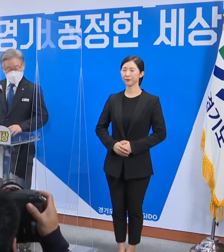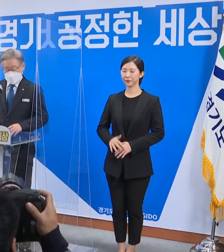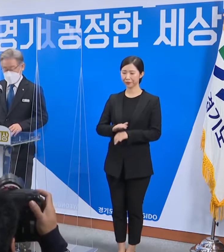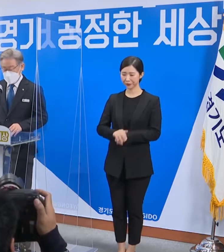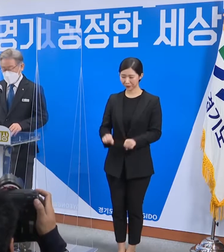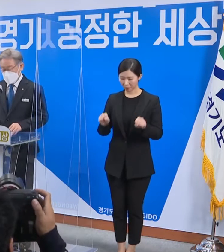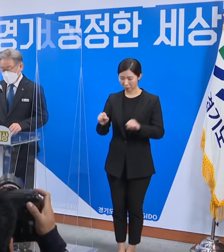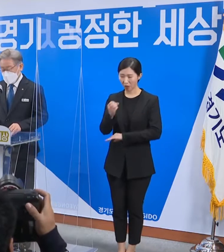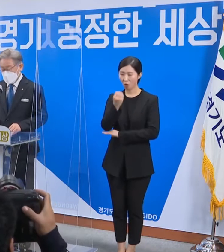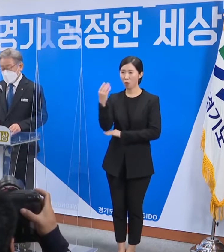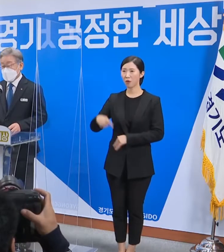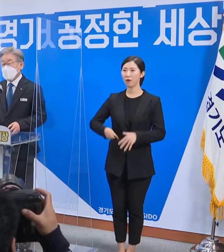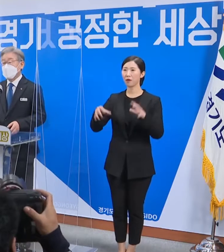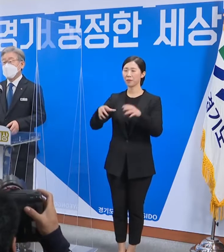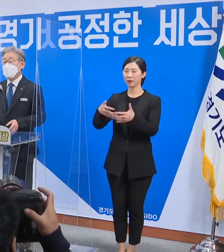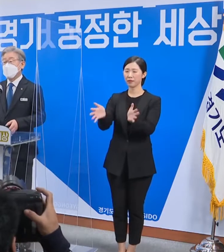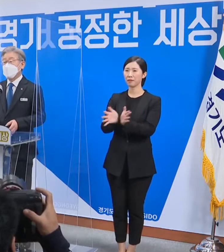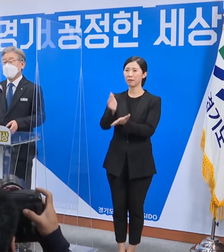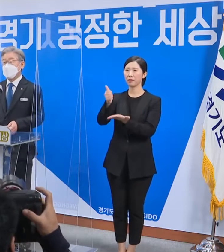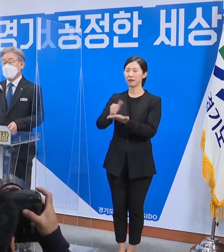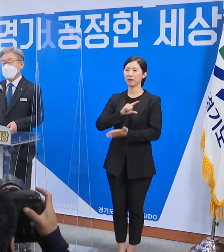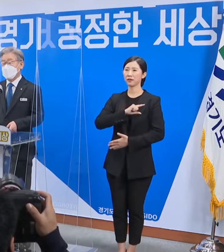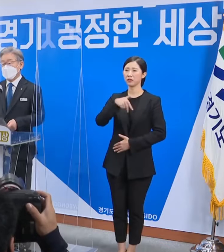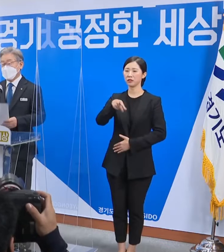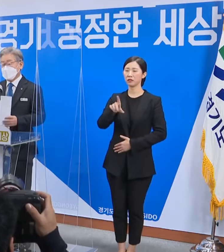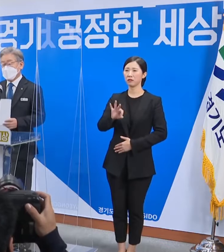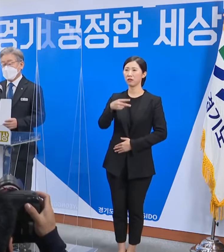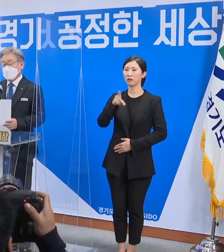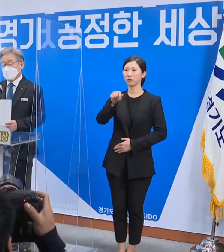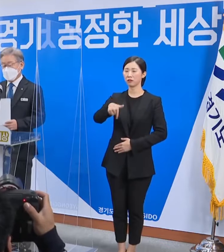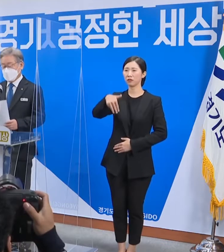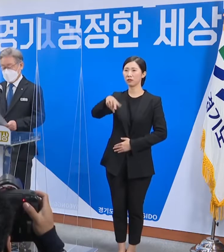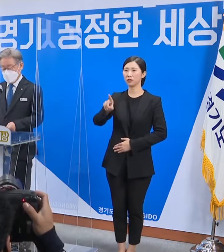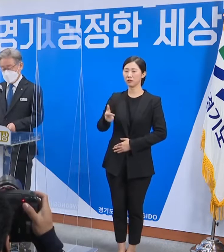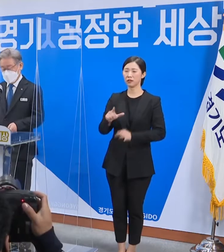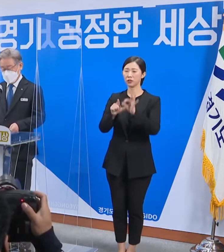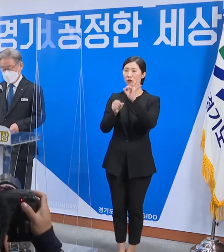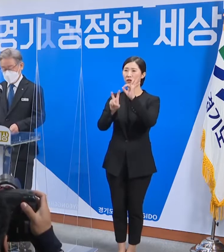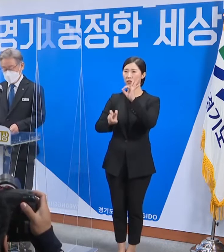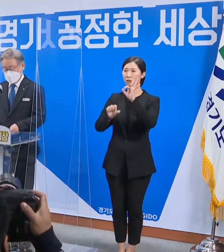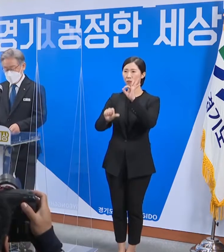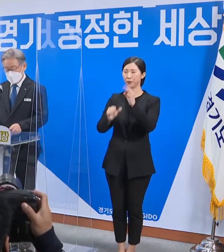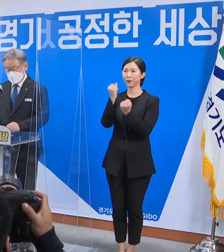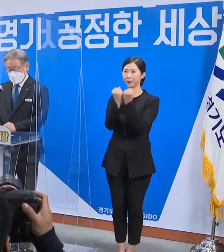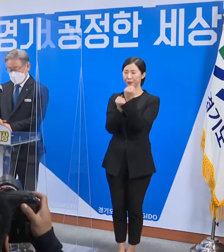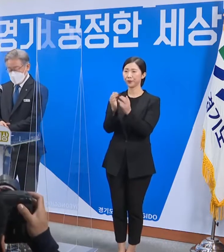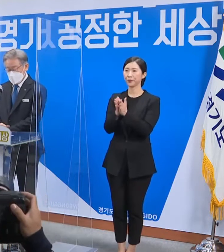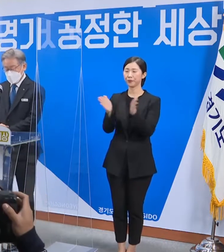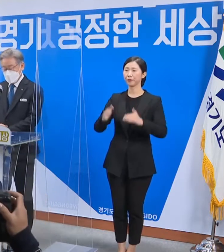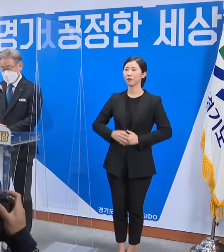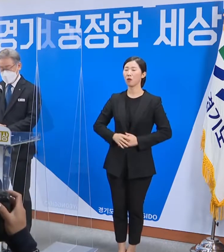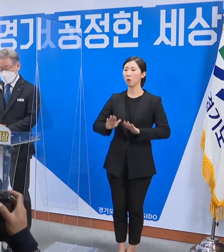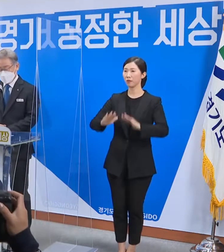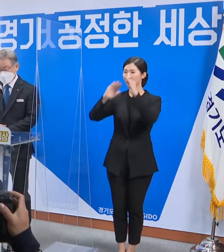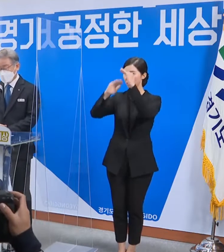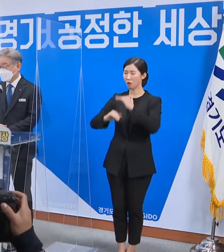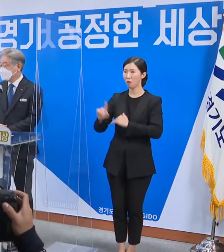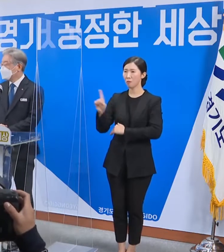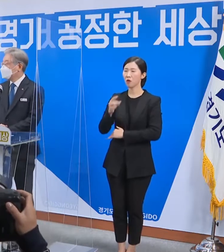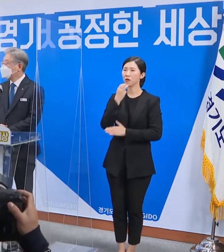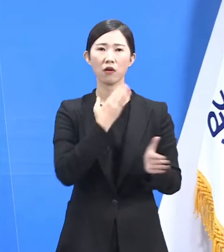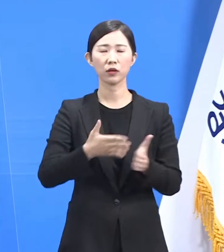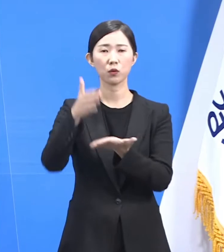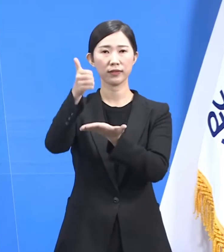안녕하십니까. 언론협력 담당관 정덕차입니다. 지금부터 10월 25일 기자회견을 시작하겠습니다. 오늘은 이재명